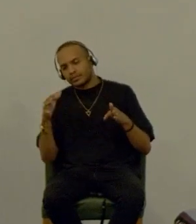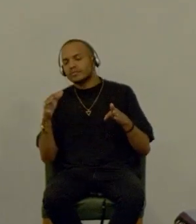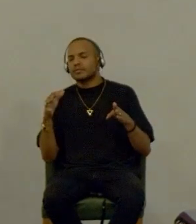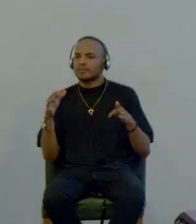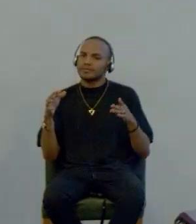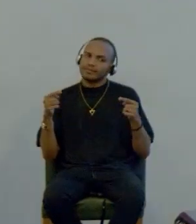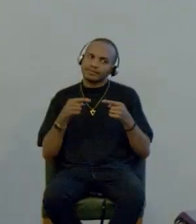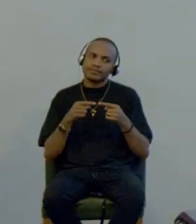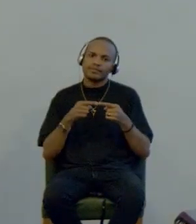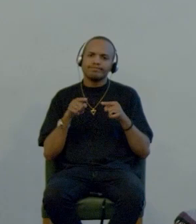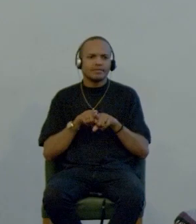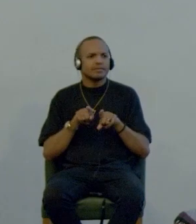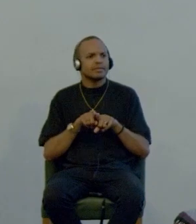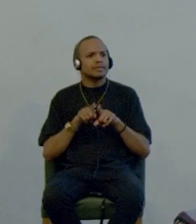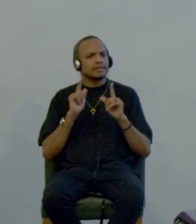urbaine aussi.